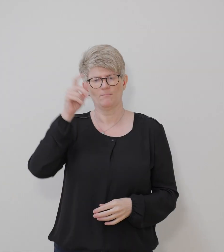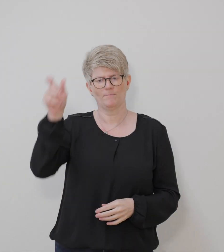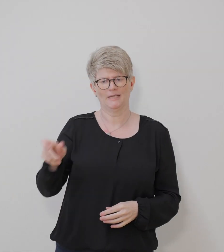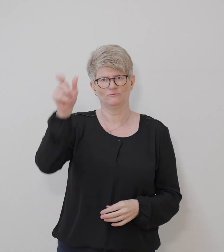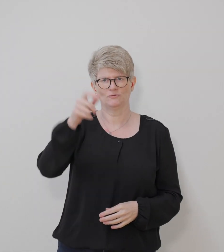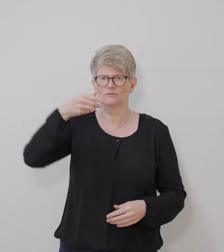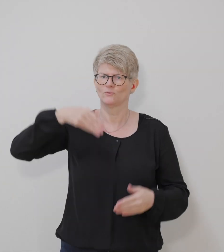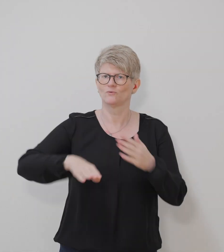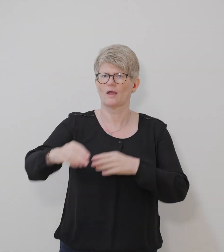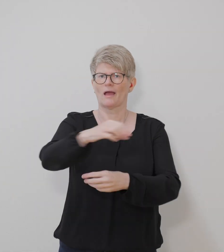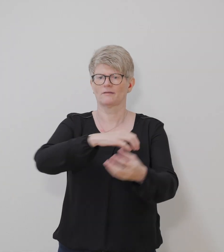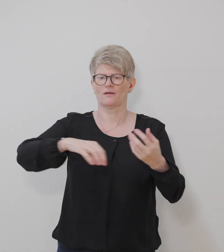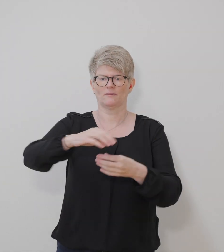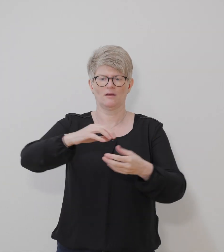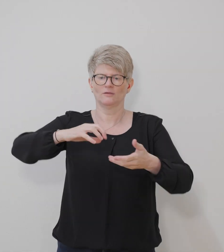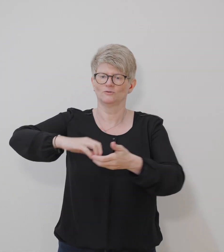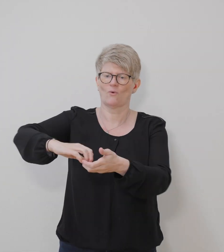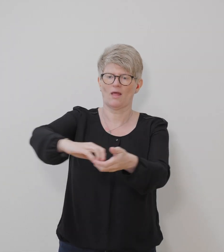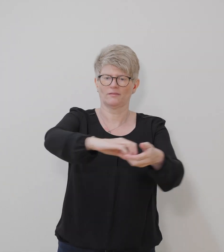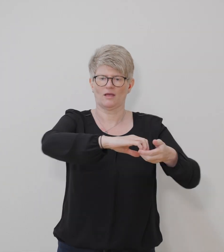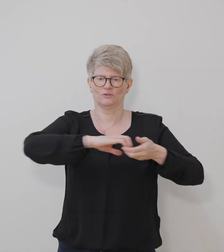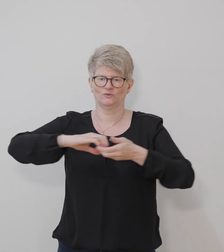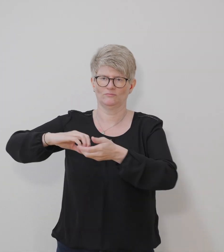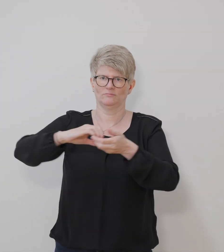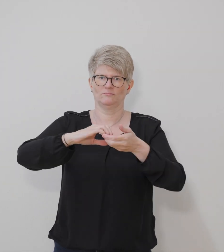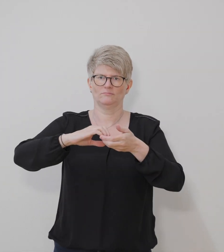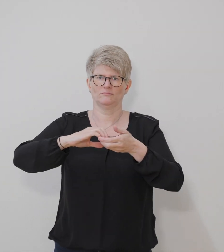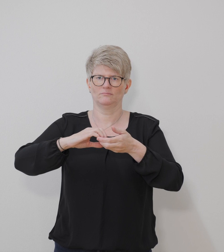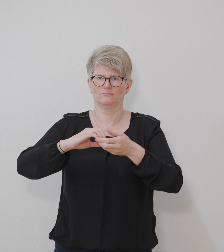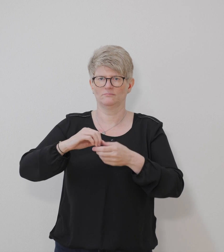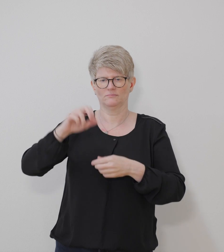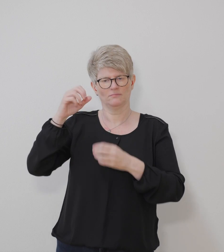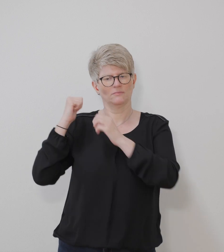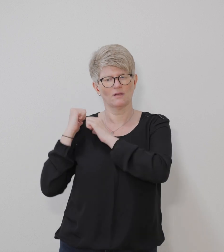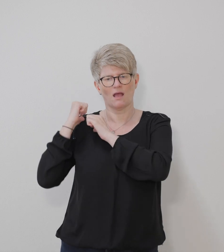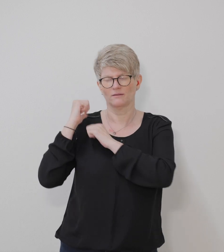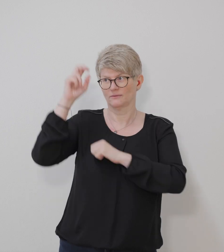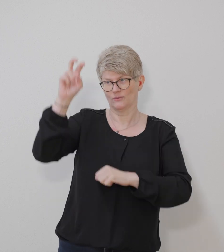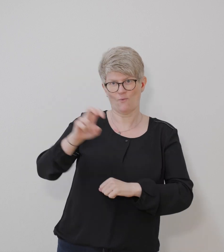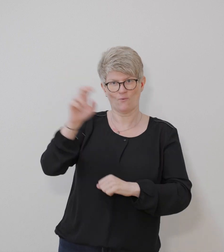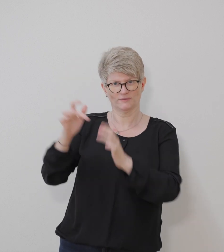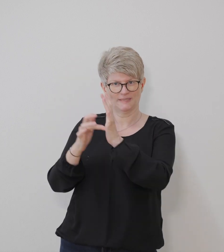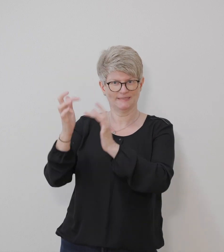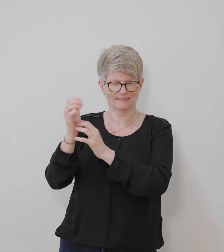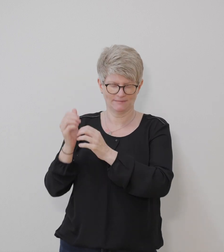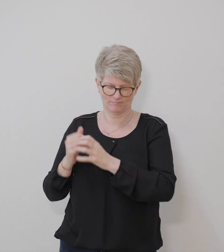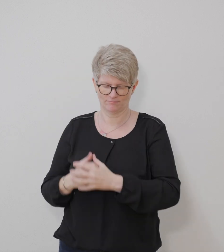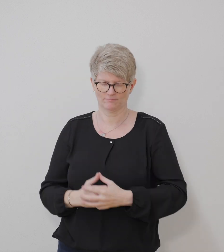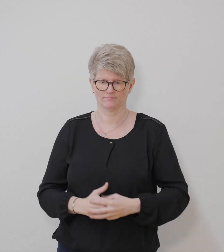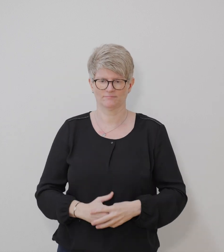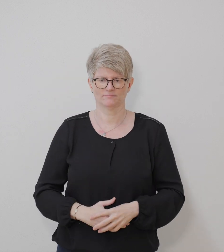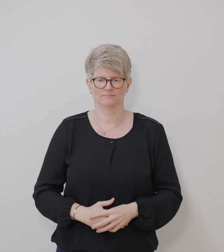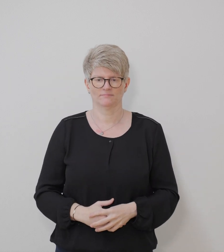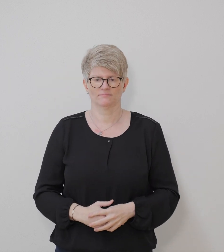Wo auch immer Menschen untereinander solidarisch sind, tragen sie ein Stück weit mit am Kreuz